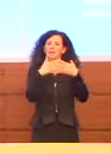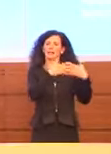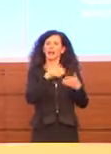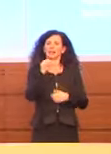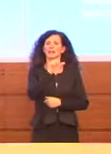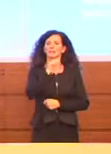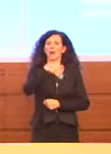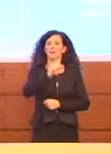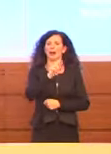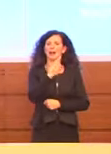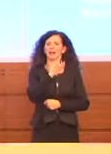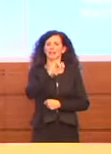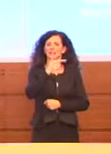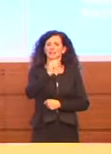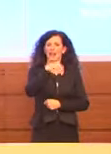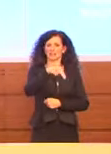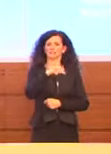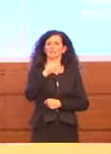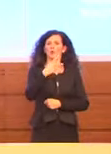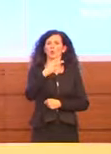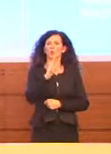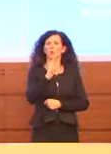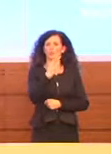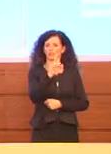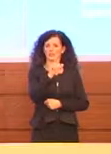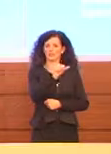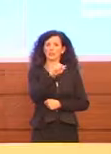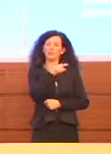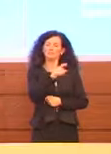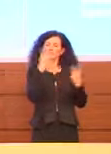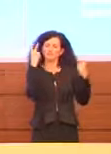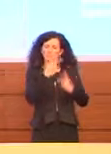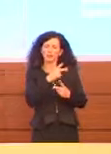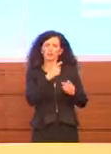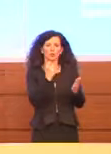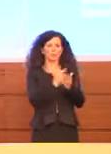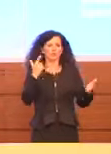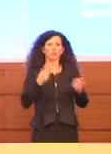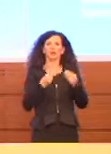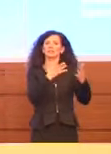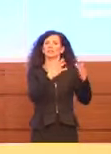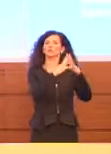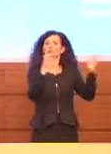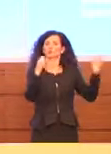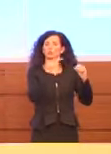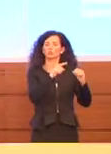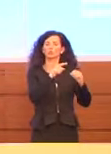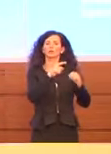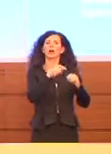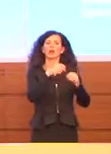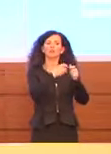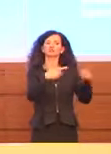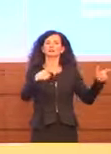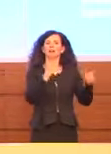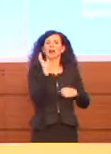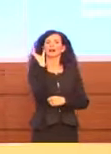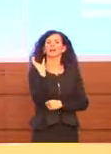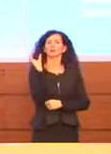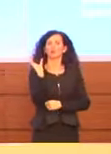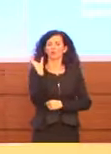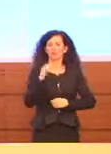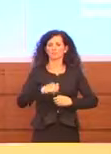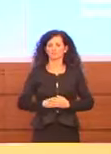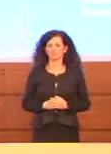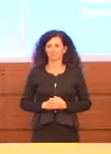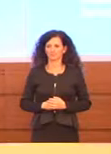samaritan poor's con un'importante struttura che è stata realizzata a cremona un'altra